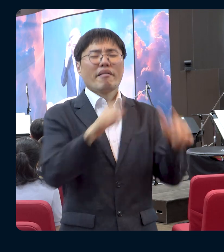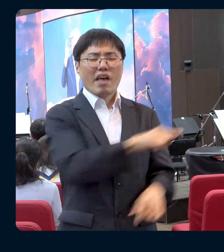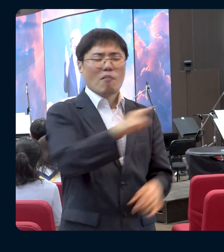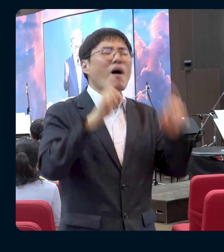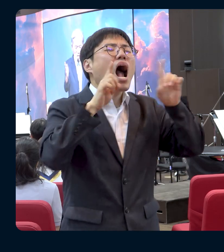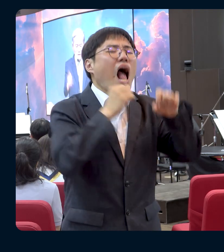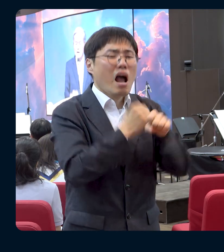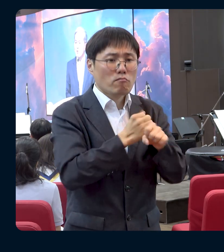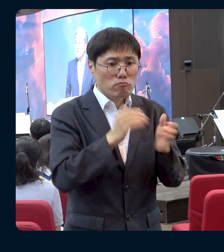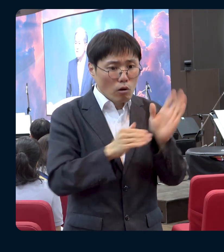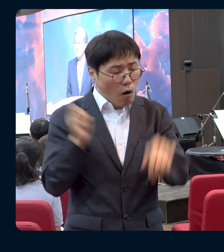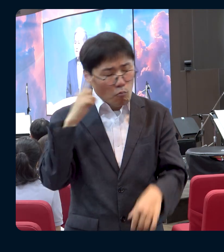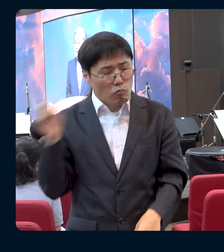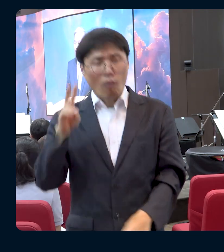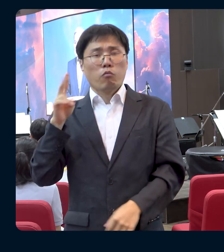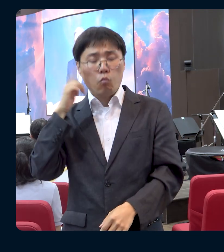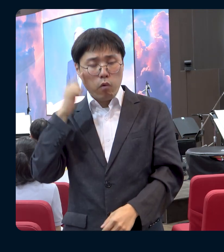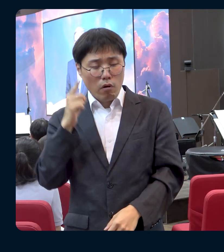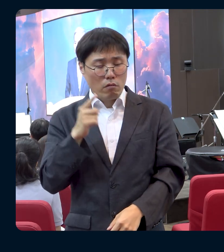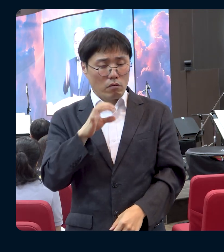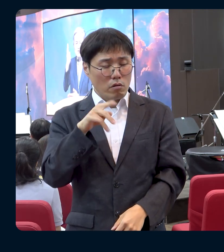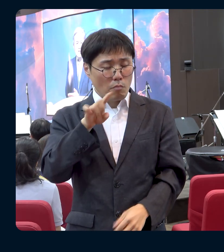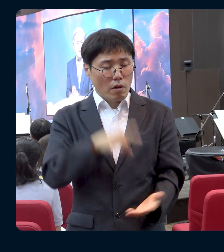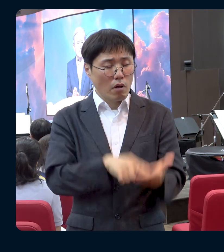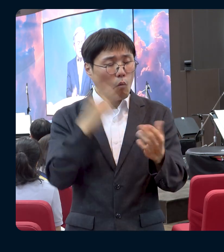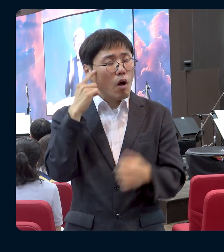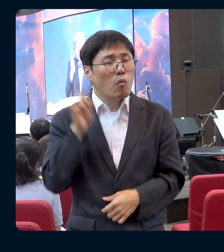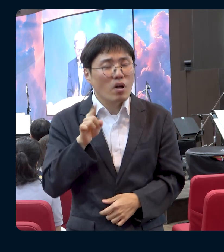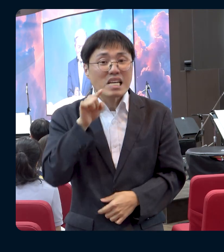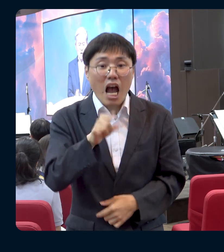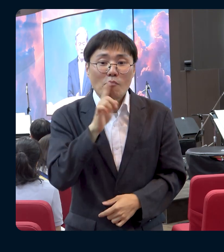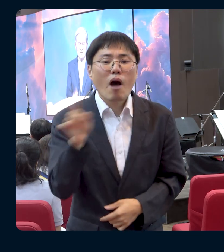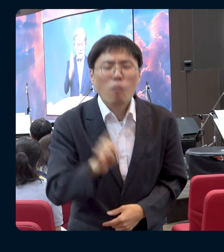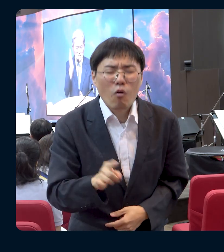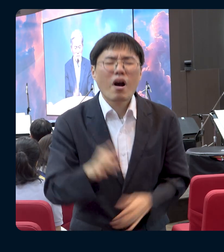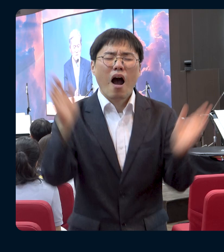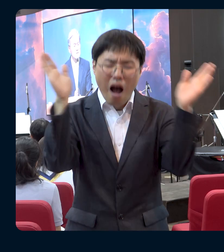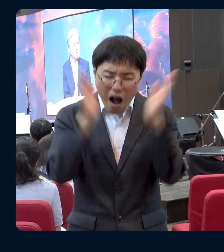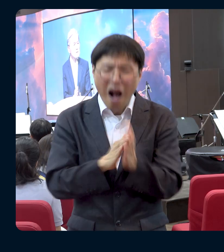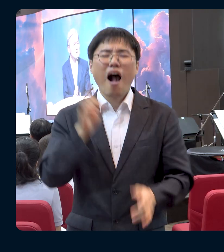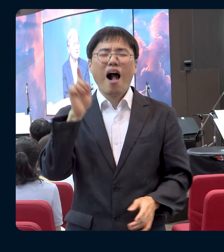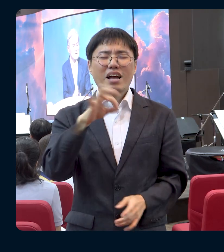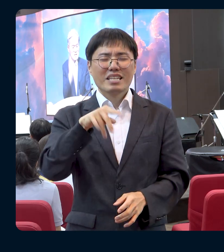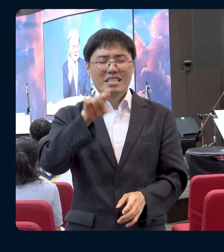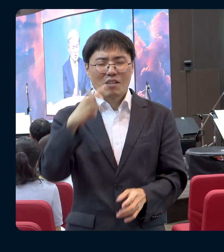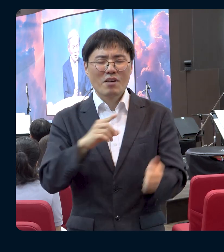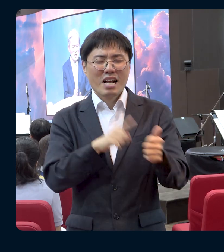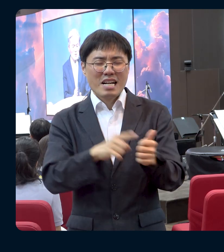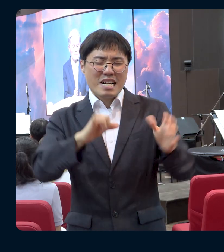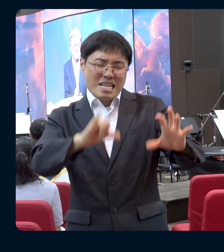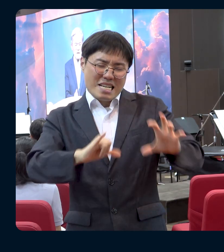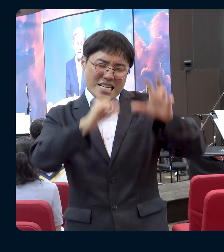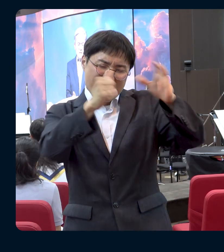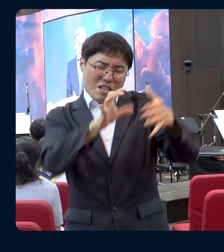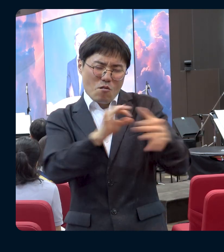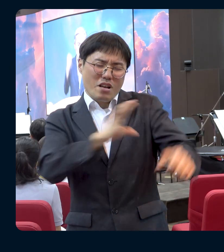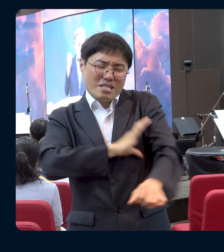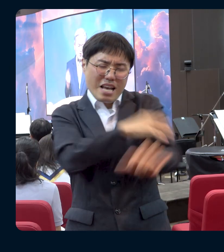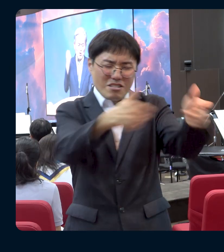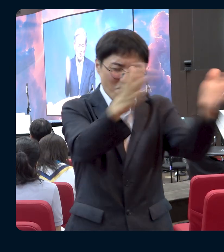말씀이라고요. 그런데 왜 갑자기 이세벨이 나오지? 결국 무슨 얘기입니까? 그렇다, 이세벨은 세속의